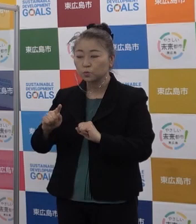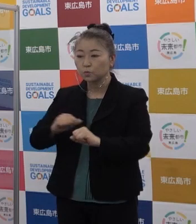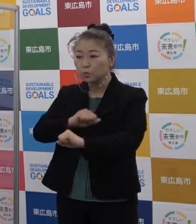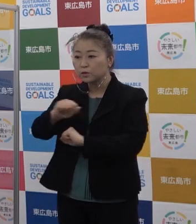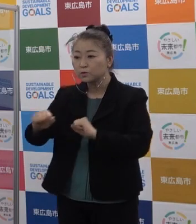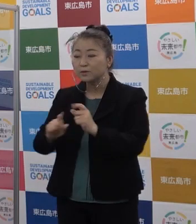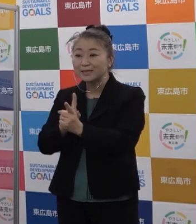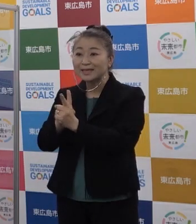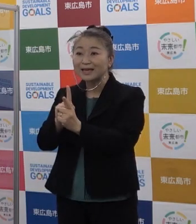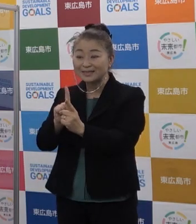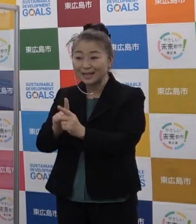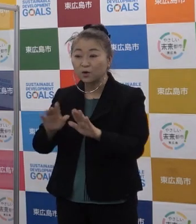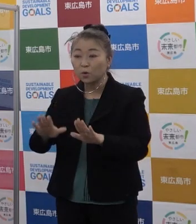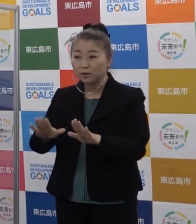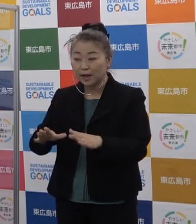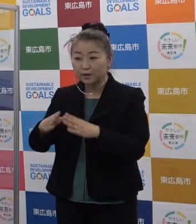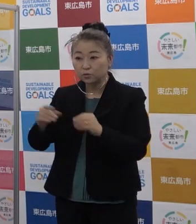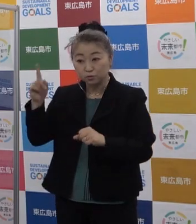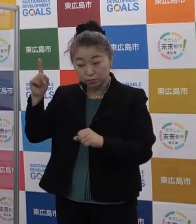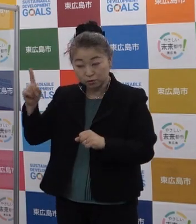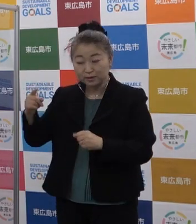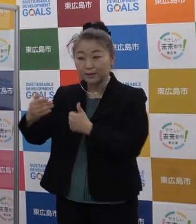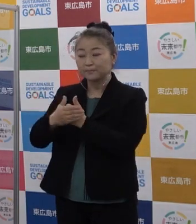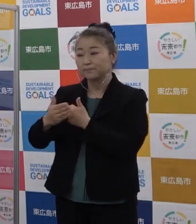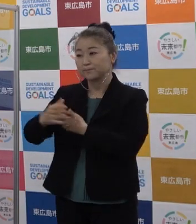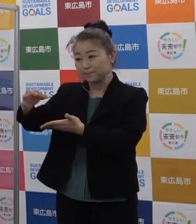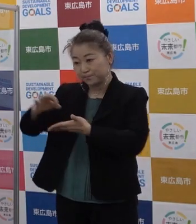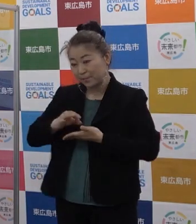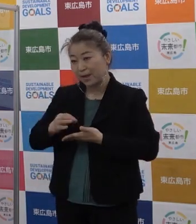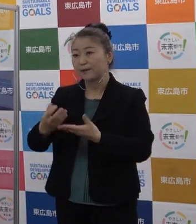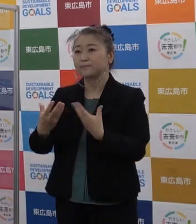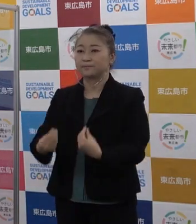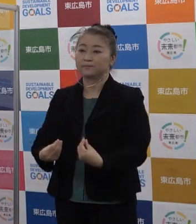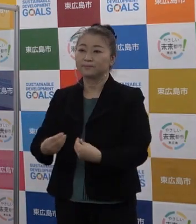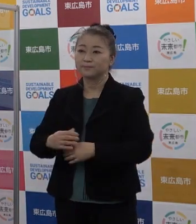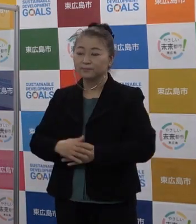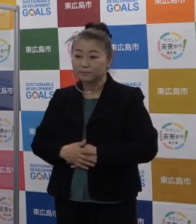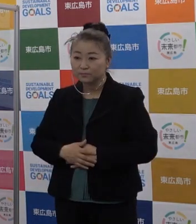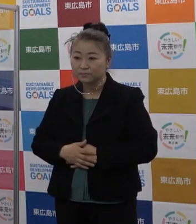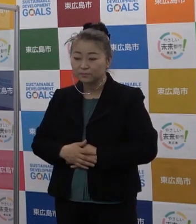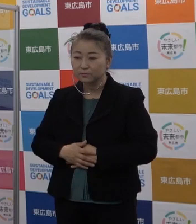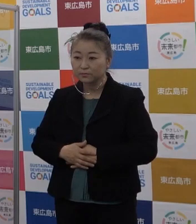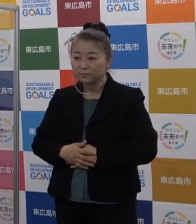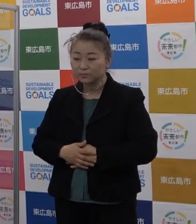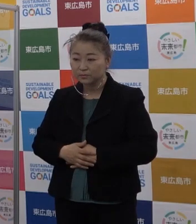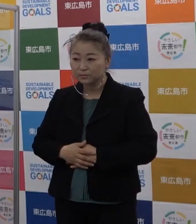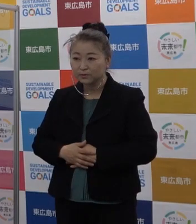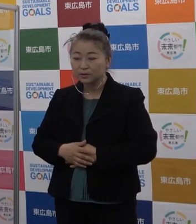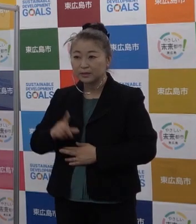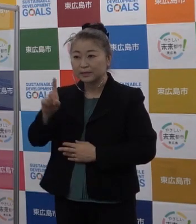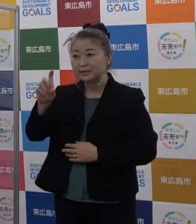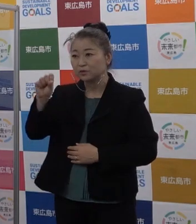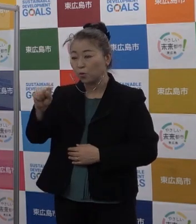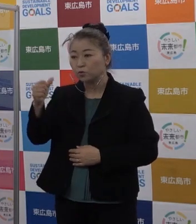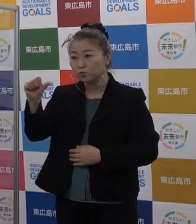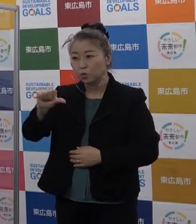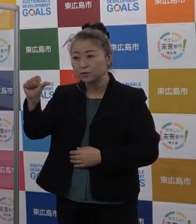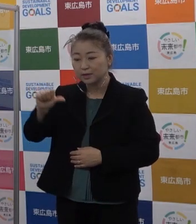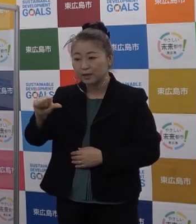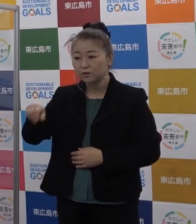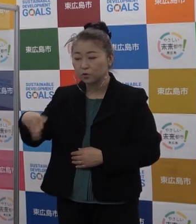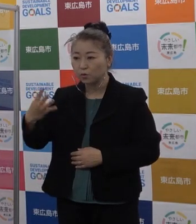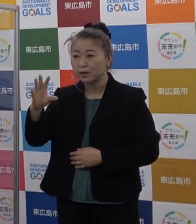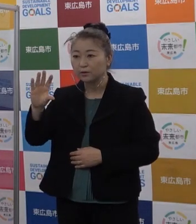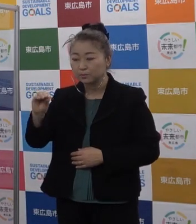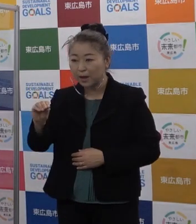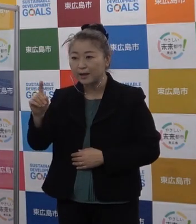みに対して今回交付金をいただいたということであります。事業費はここに書いているように1億5400万